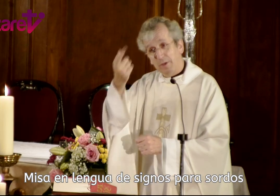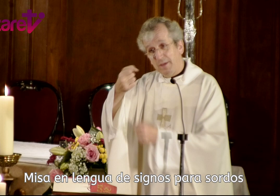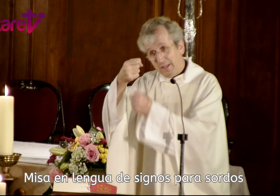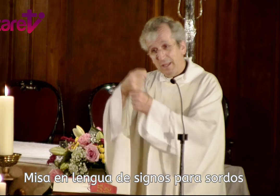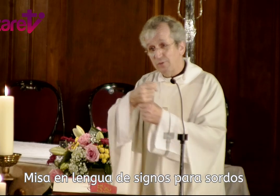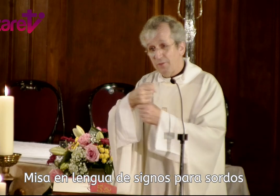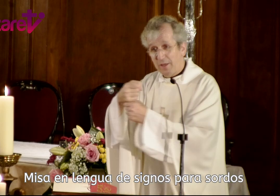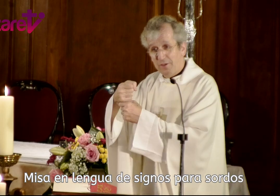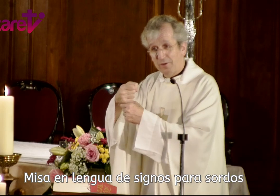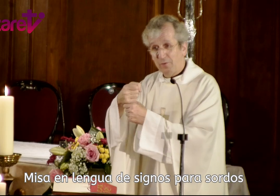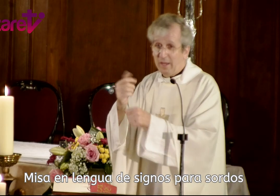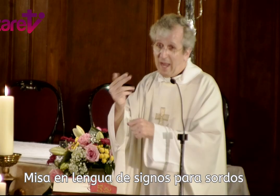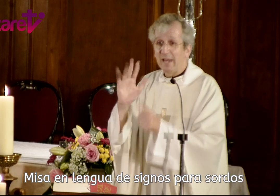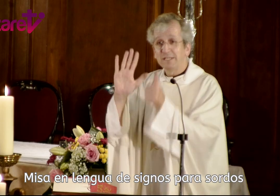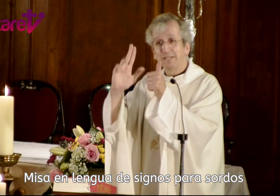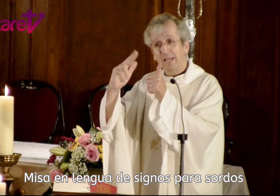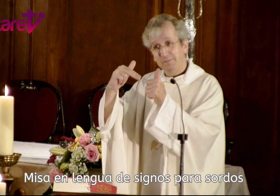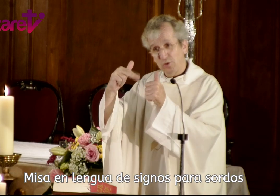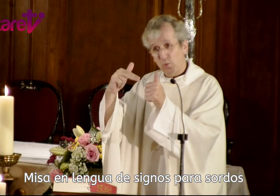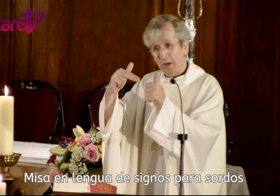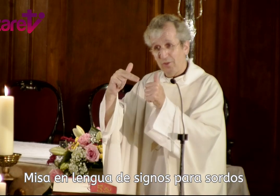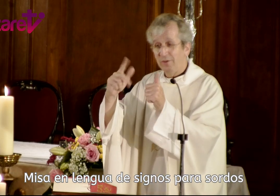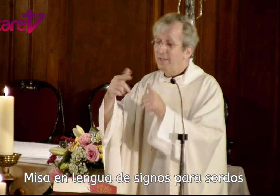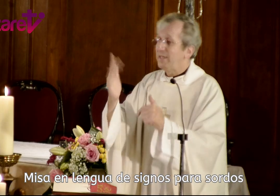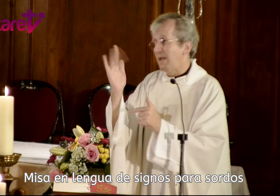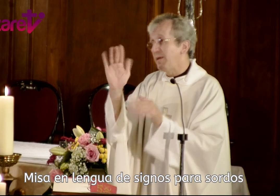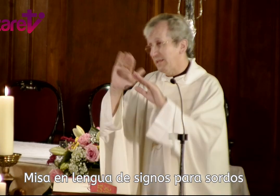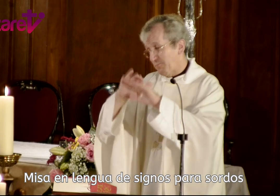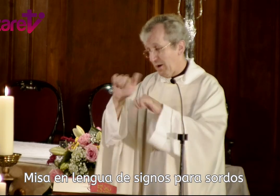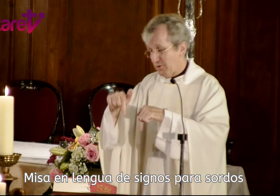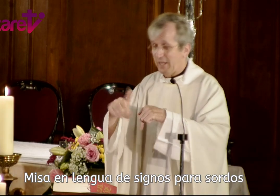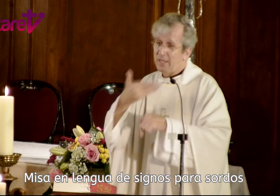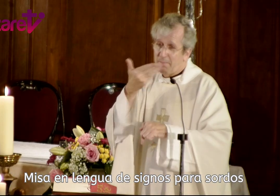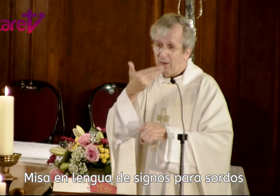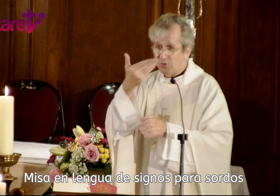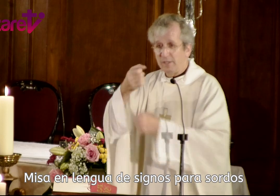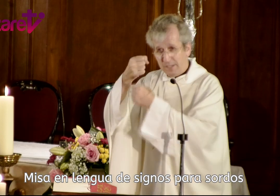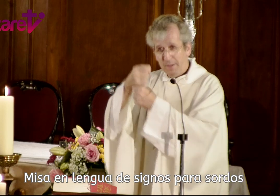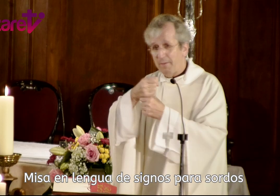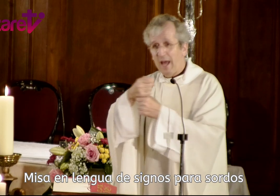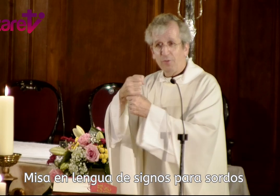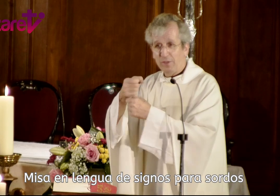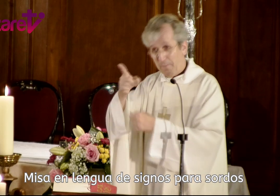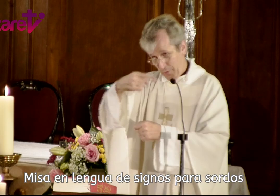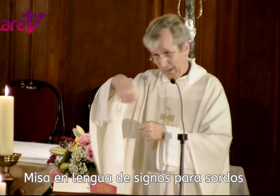viene tendremos la adoración a las 6:45. Y el viernes por la noche aquí, para los oyentes, también habrá adoración, pero para